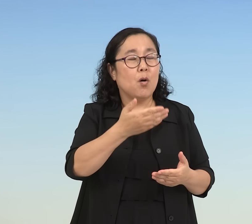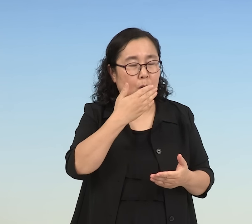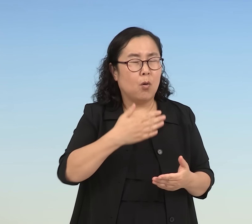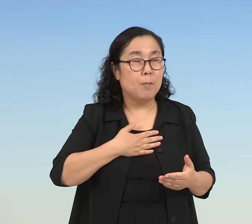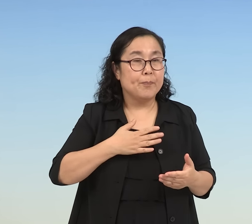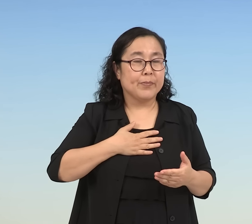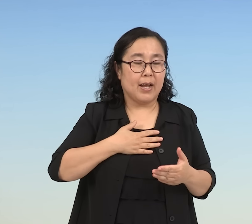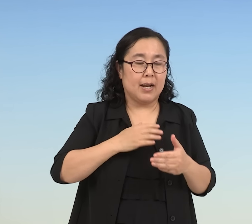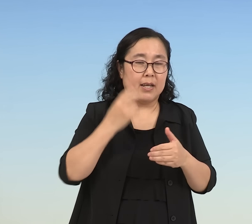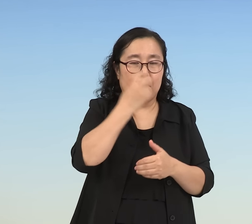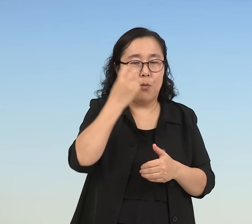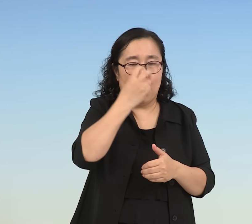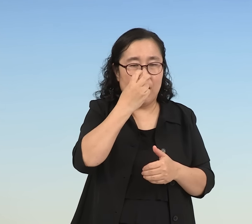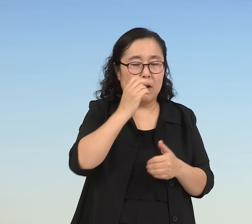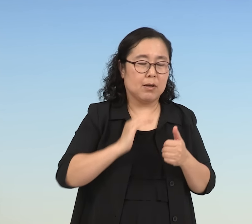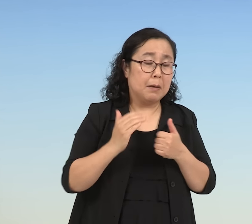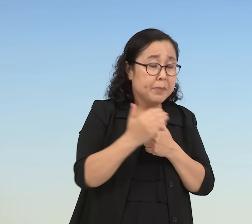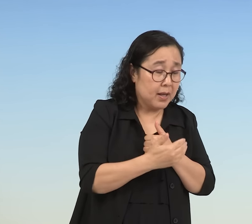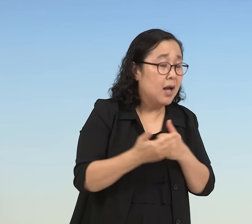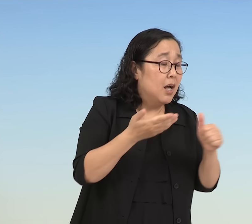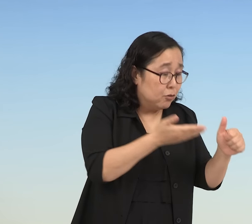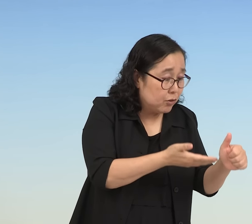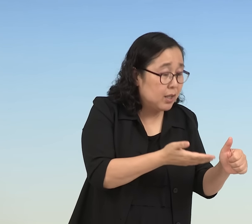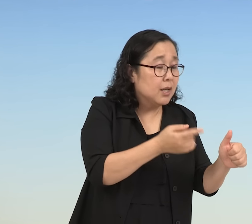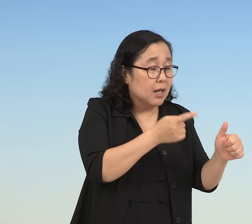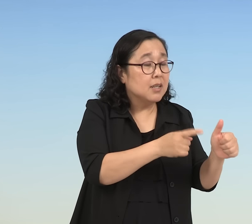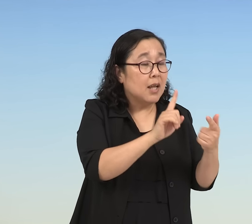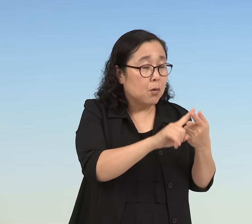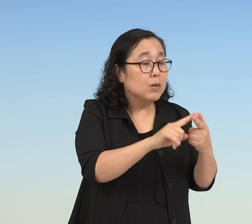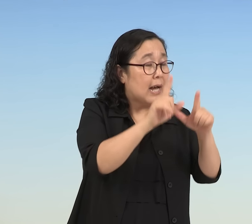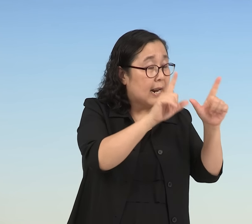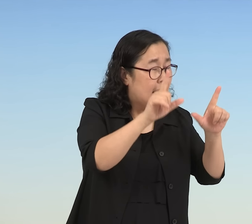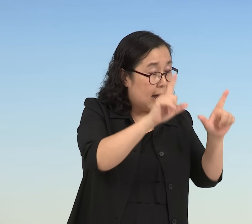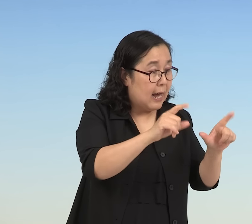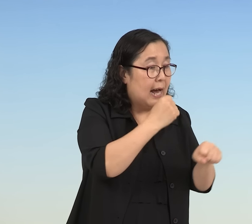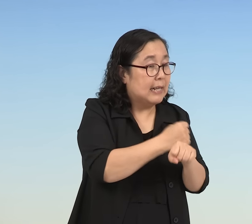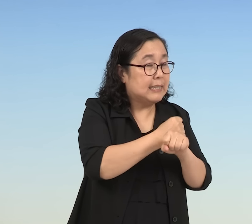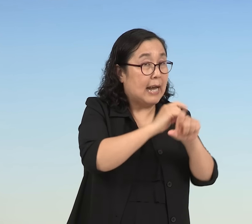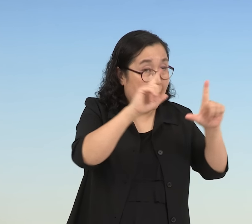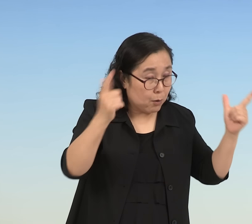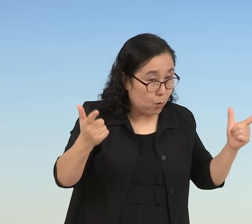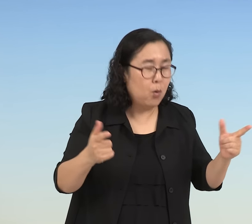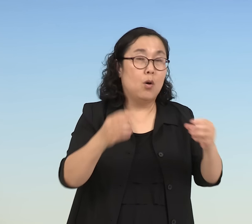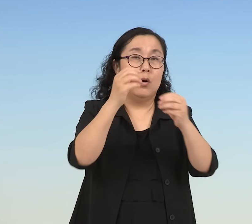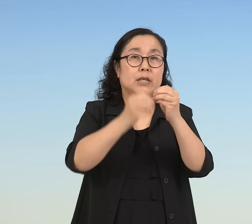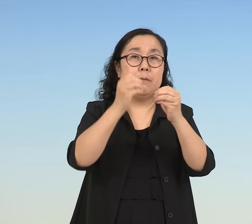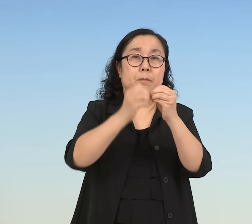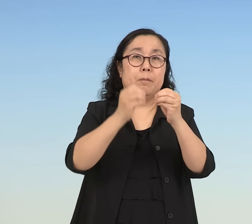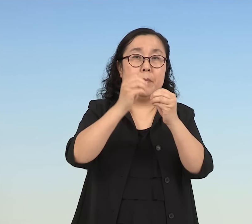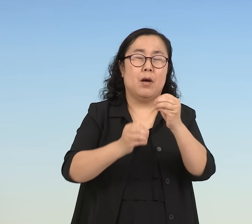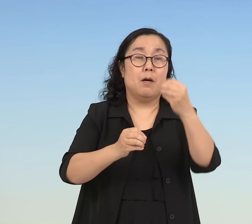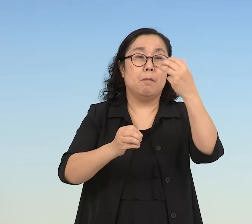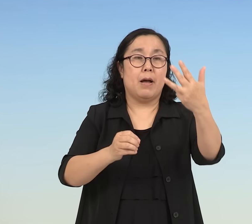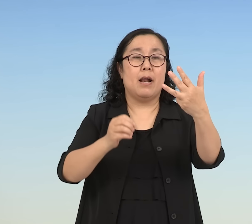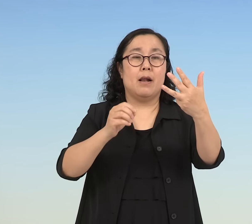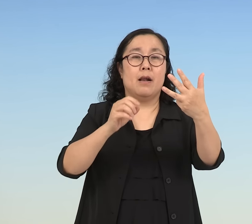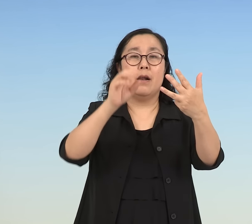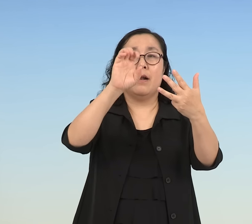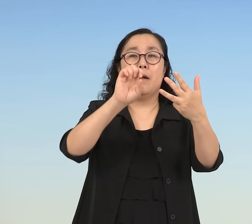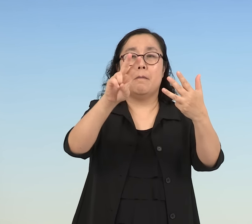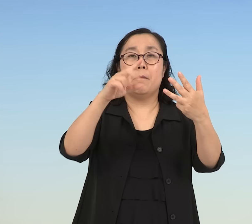안전하게 그냥 잘 사는 것으로 만족해, 하나님 우리를 그렇게 대하지 않고 이 시편 8편이 5절로